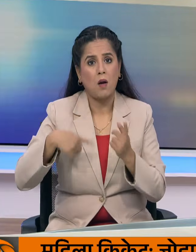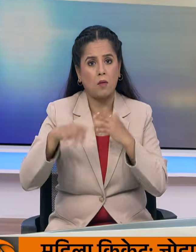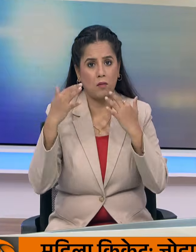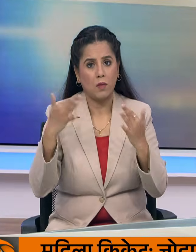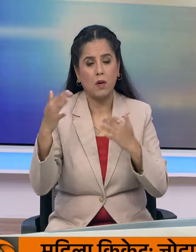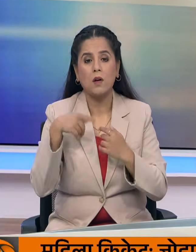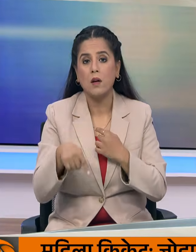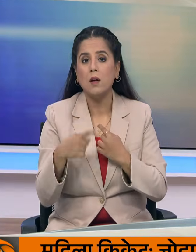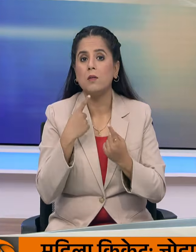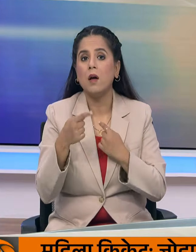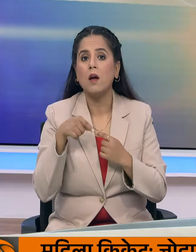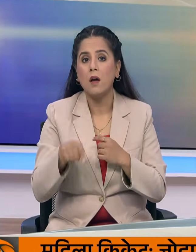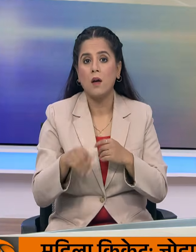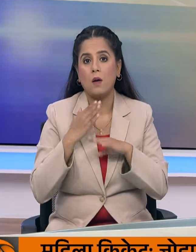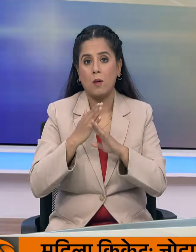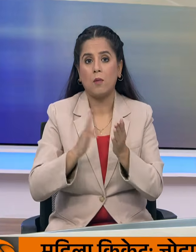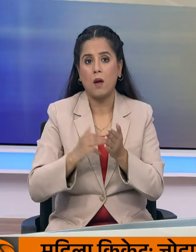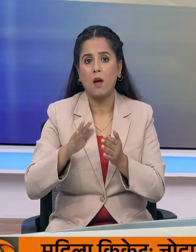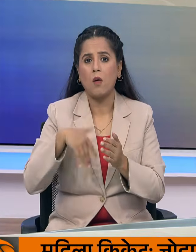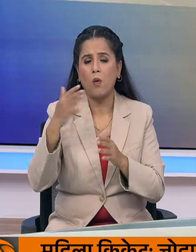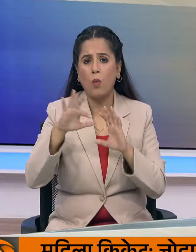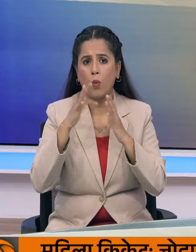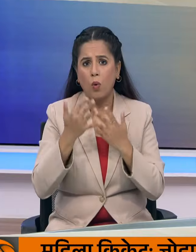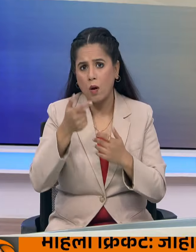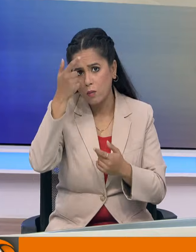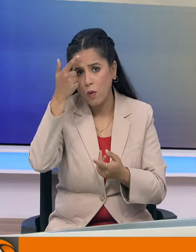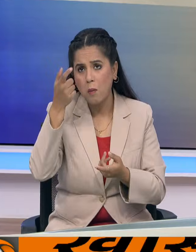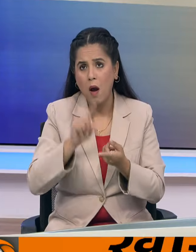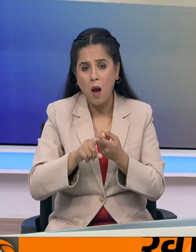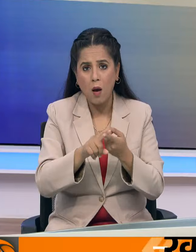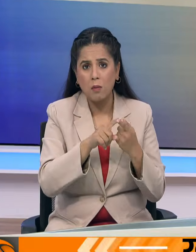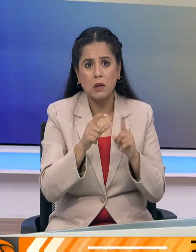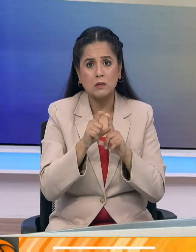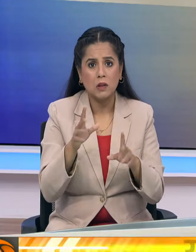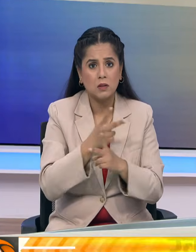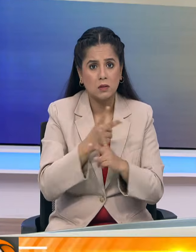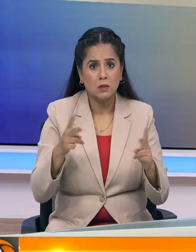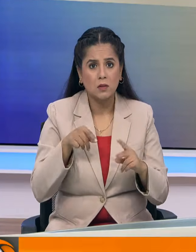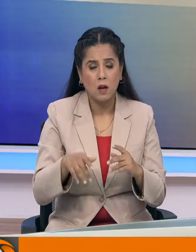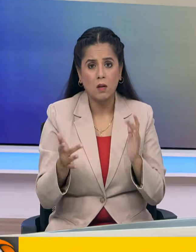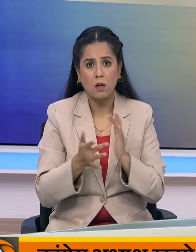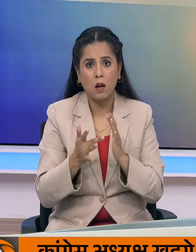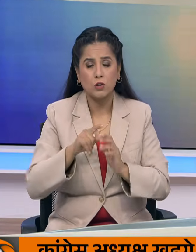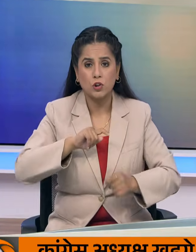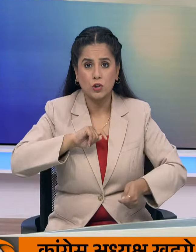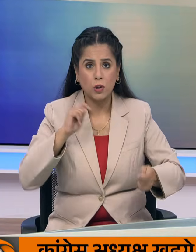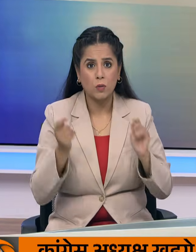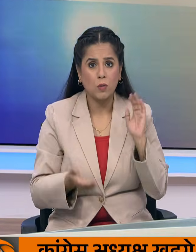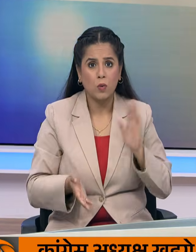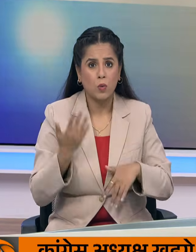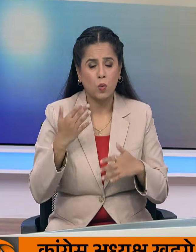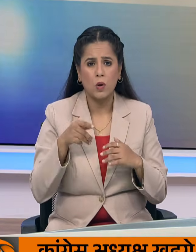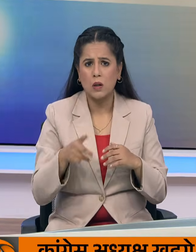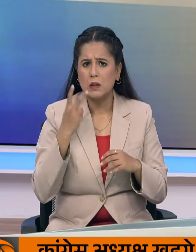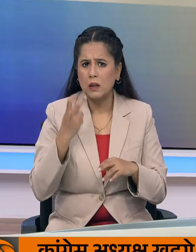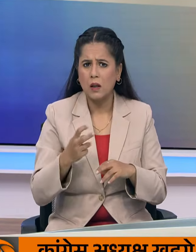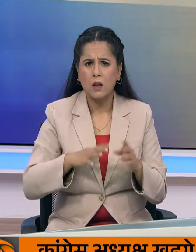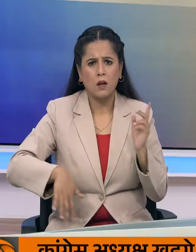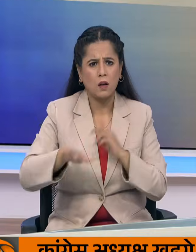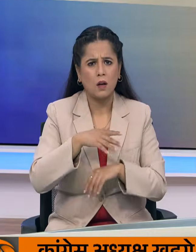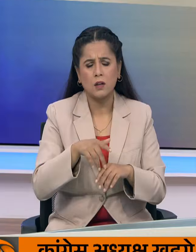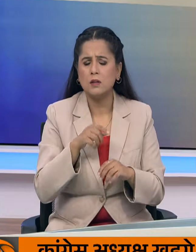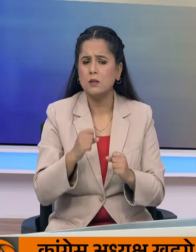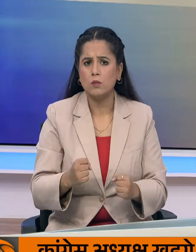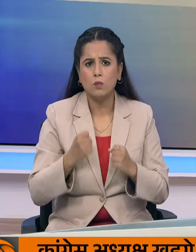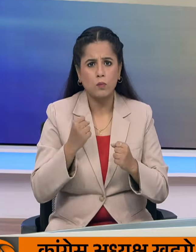हुए राजनाथ सिंह ने उभरते वैश्विक सुरक्षा खतरों और तेज तकनीकी बदलावों से जटिल होती परिस्थितियों का उल्लेख